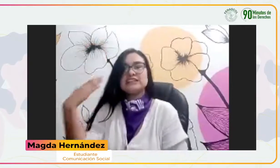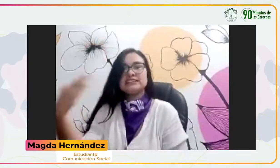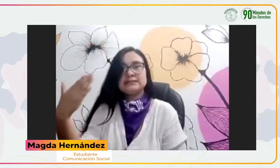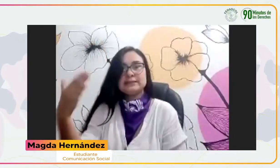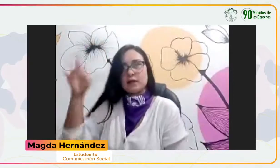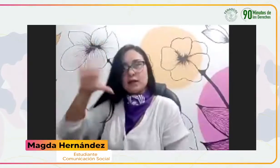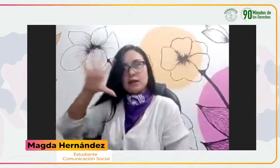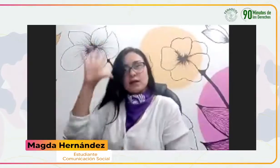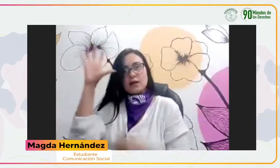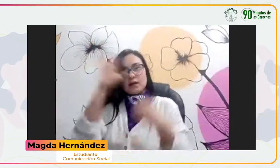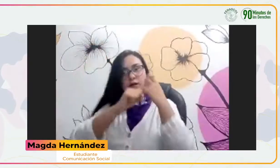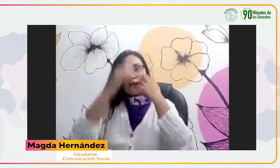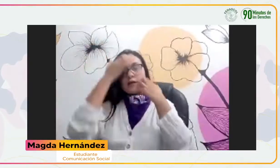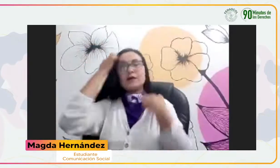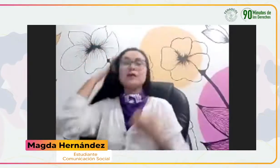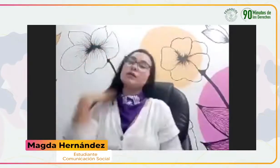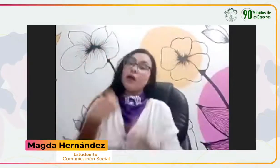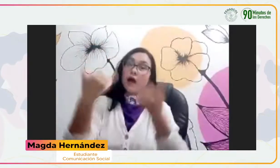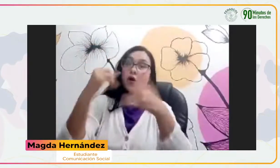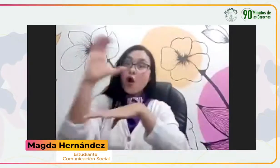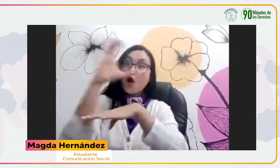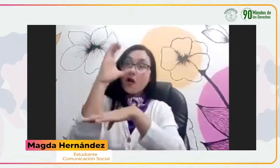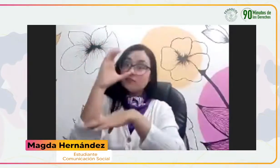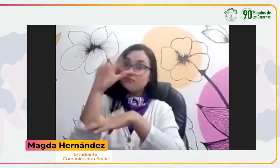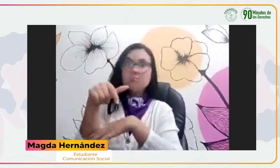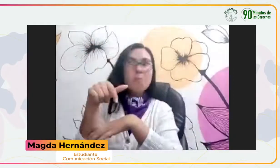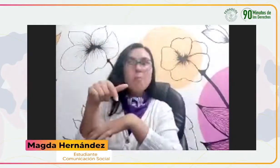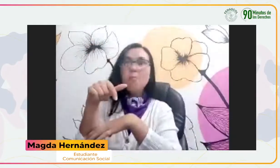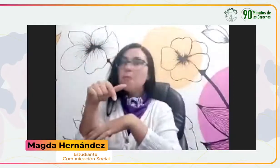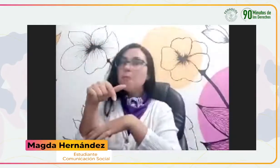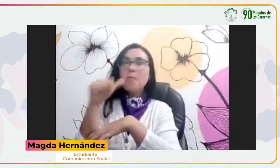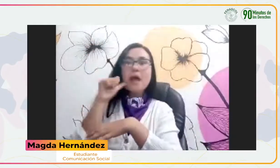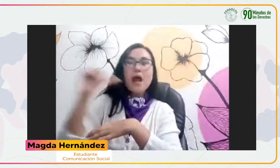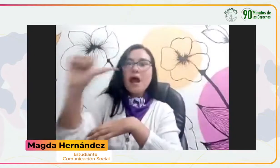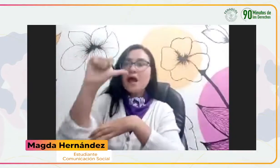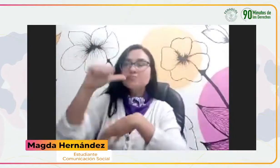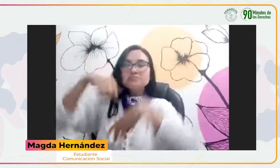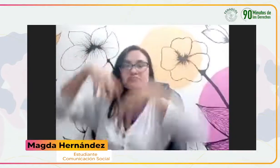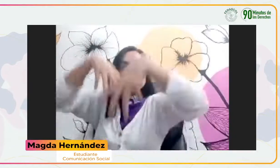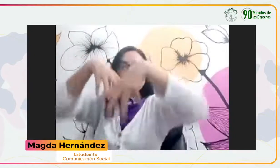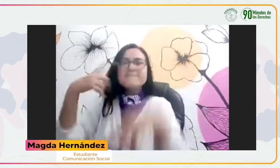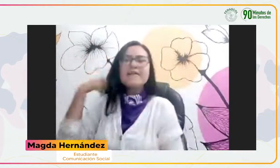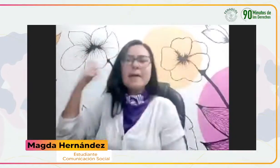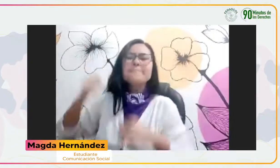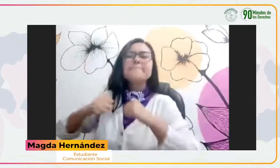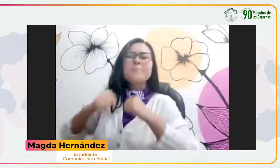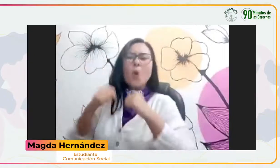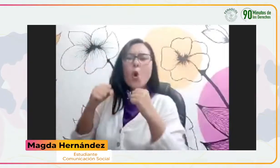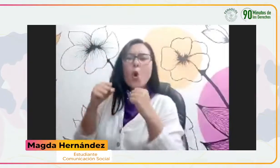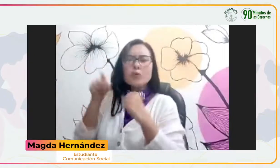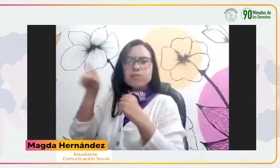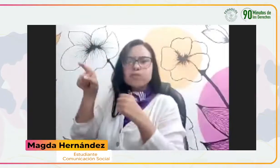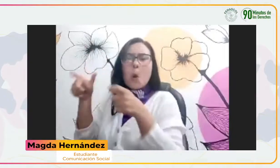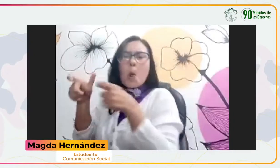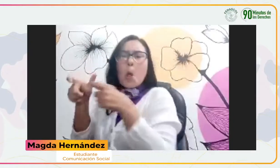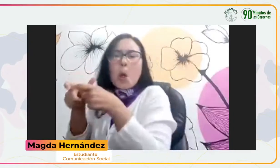sordas, y realmente fue muy útil. No sé si se dan cuenta que acá en Colombia eso no pasa. Las